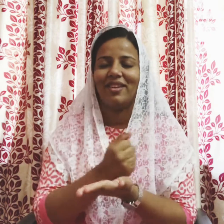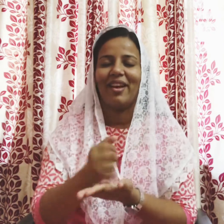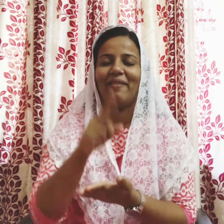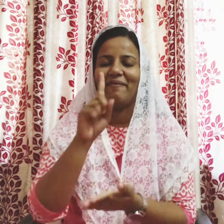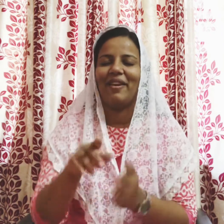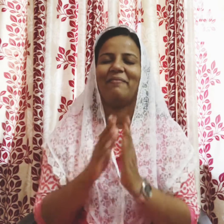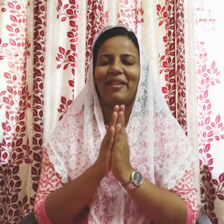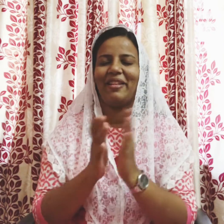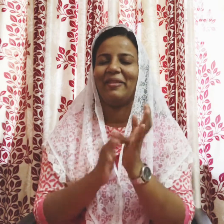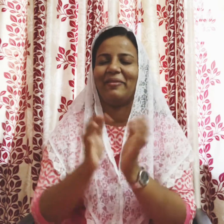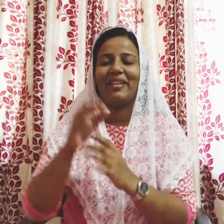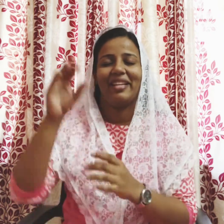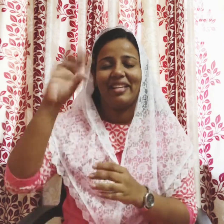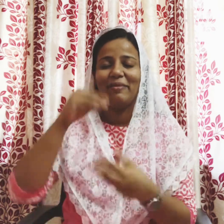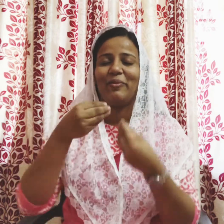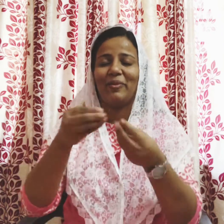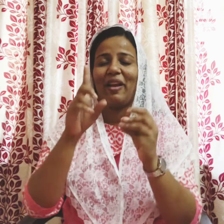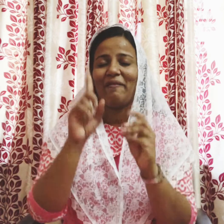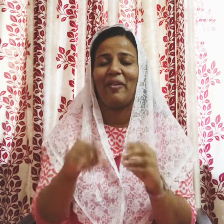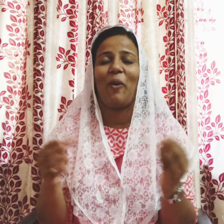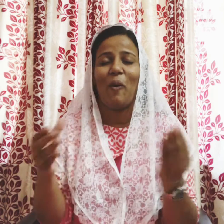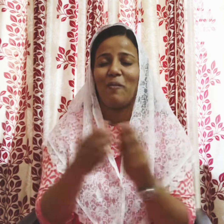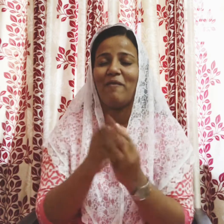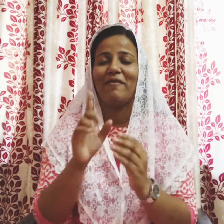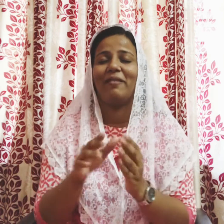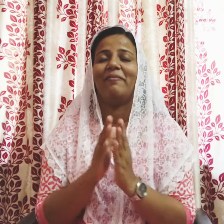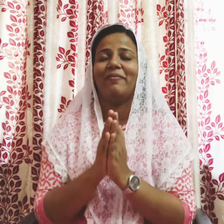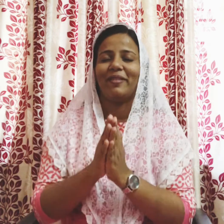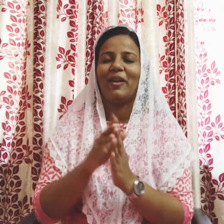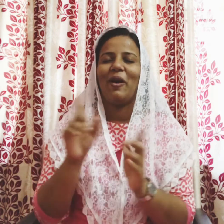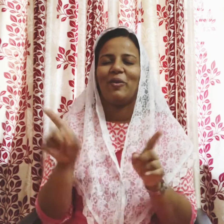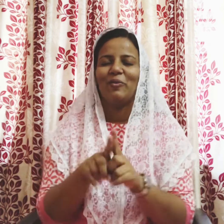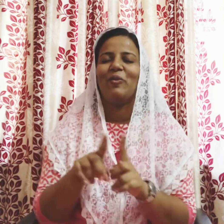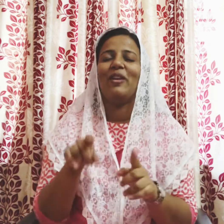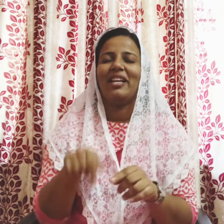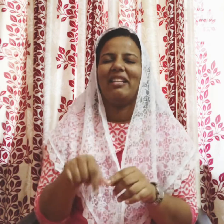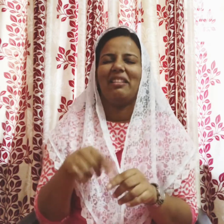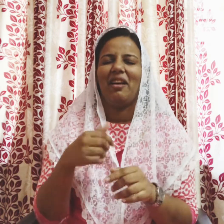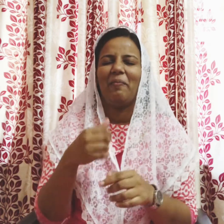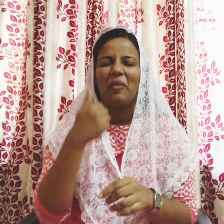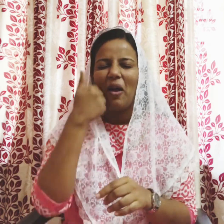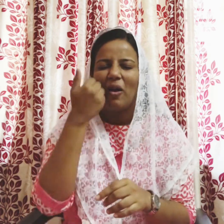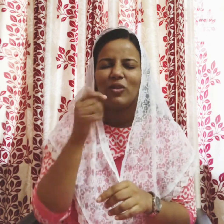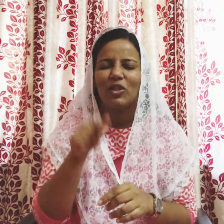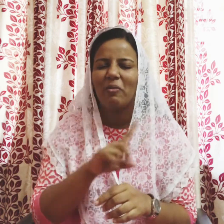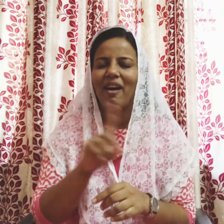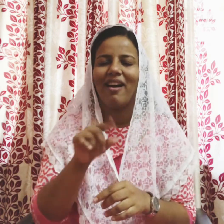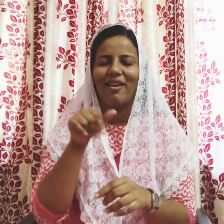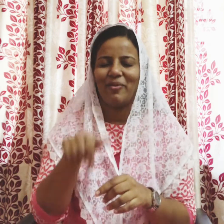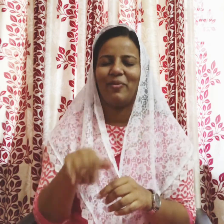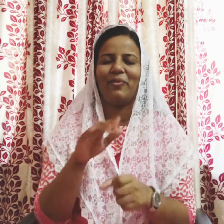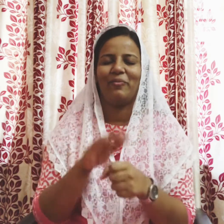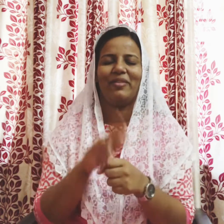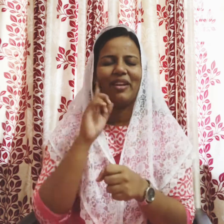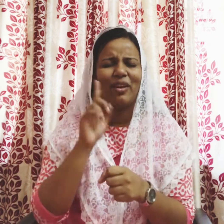ലഭിക്കട്ടെ. കർത്താവിൻ്റെ കൃപ തൻ്റെ കുഞ്ഞുങ്ങളുടെ കൂടെ ഇരിക്കുമാറാകട്ടെ. കർത്താവ്, പ്രത്യേകിച്ച് രോഗികളായി ആരെങ്കിലും ഈ ശബ്ദം കേൾക്കുന്നെങ്കിൽ യേശു ക്രിസ്തുവിൻ